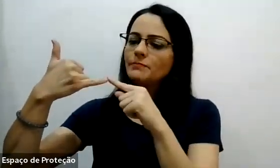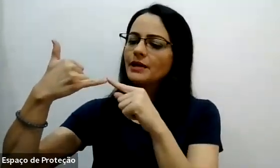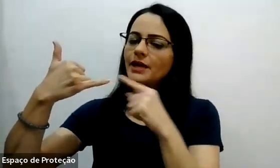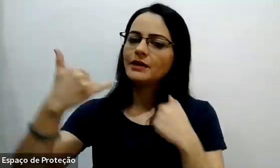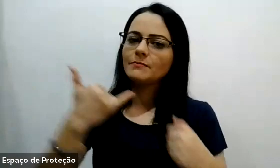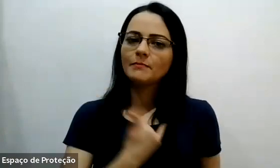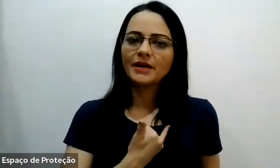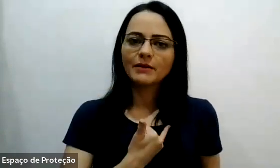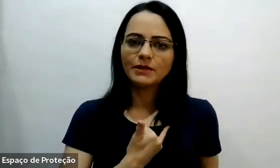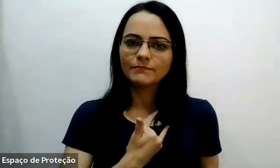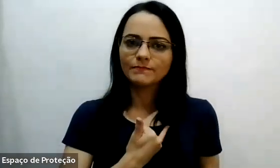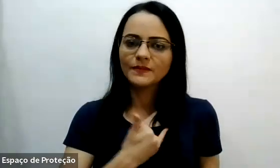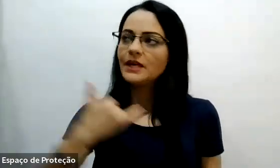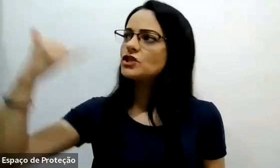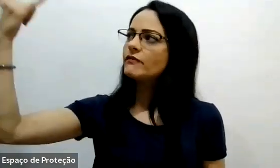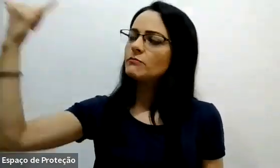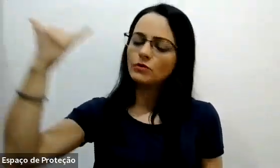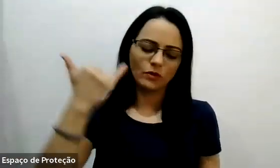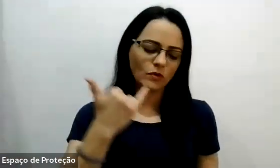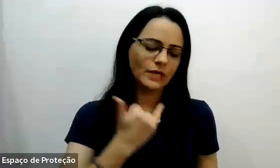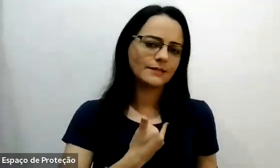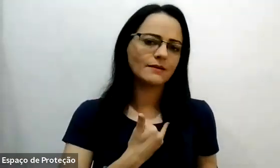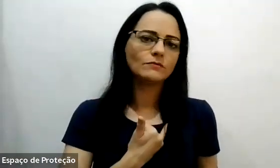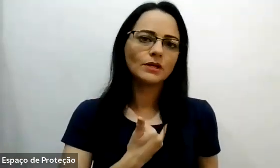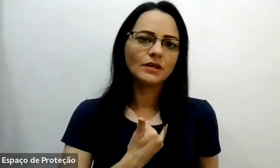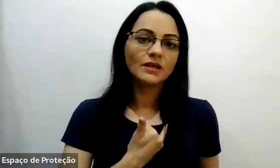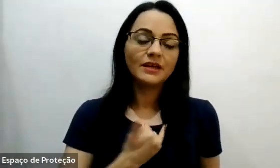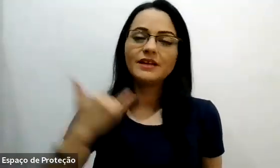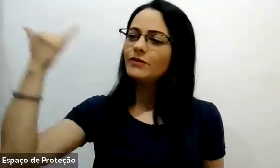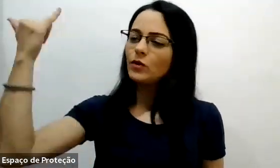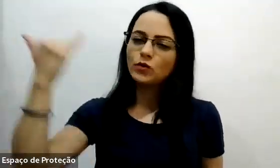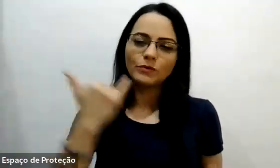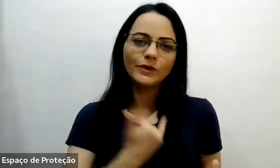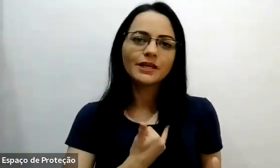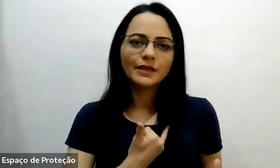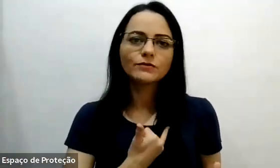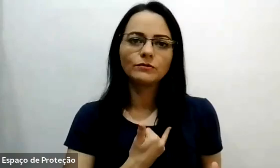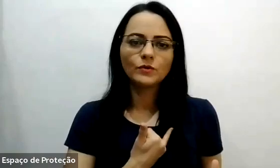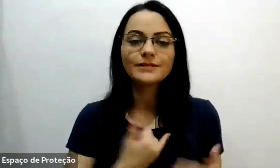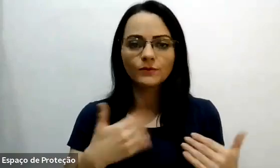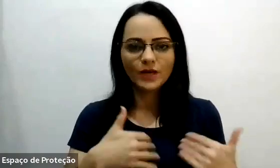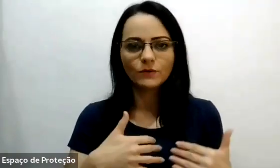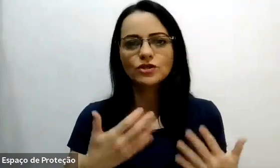para quem? Para mim. E aí já vem para o meu coração. Ele falou comigo aqui dentro do meu coração, que é onde a